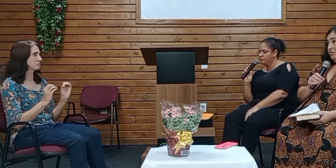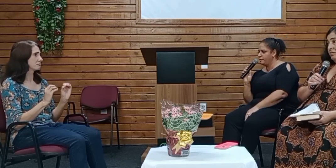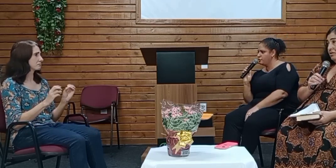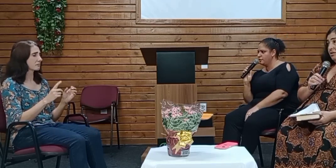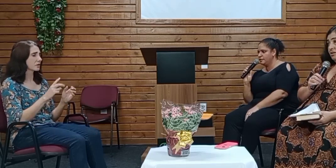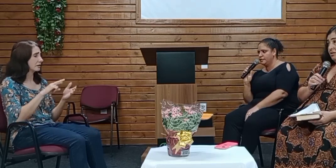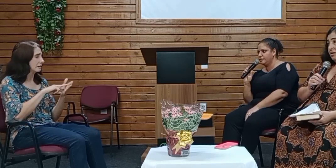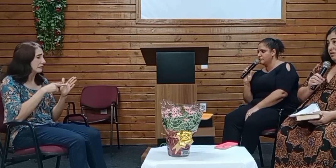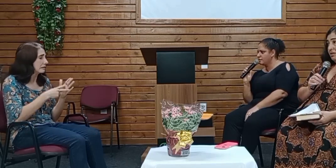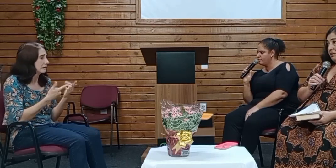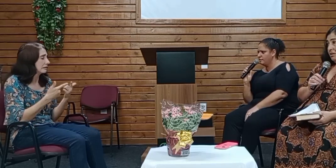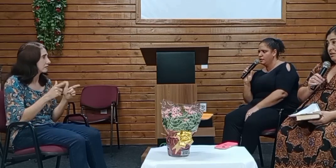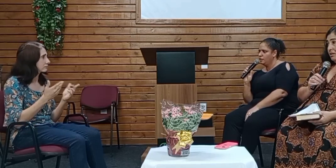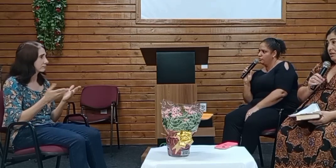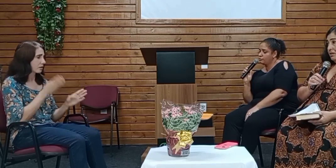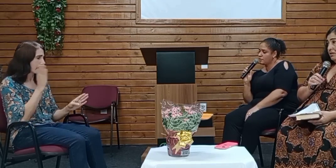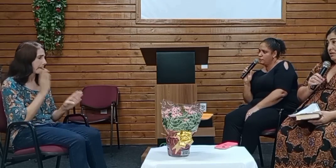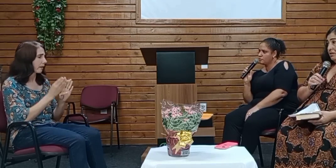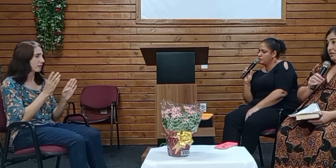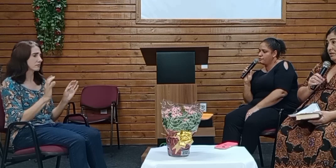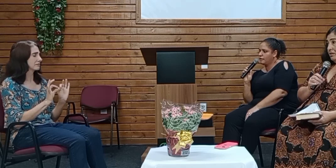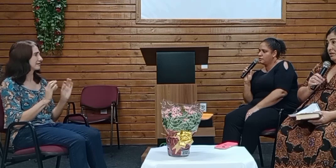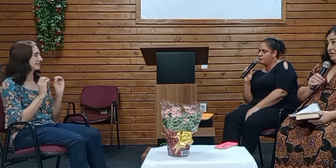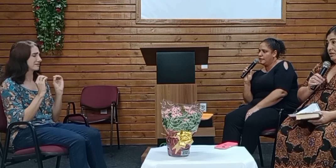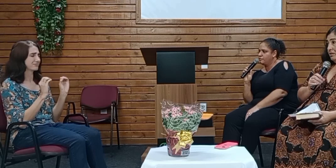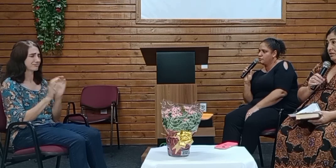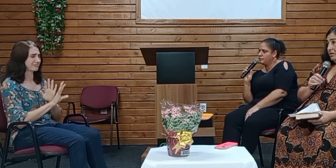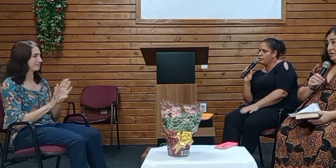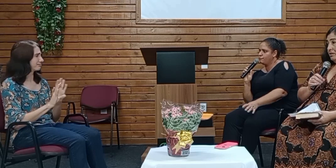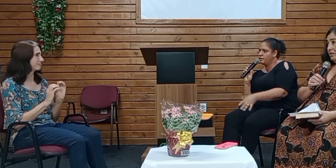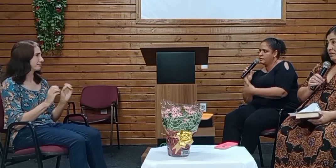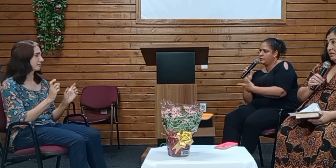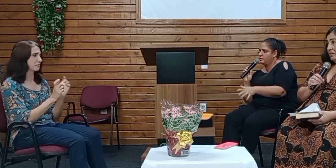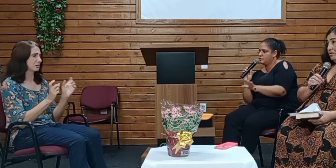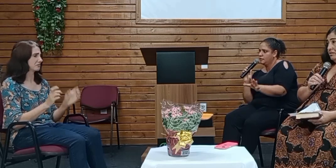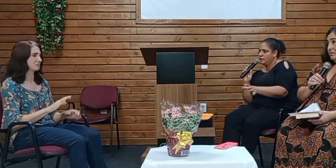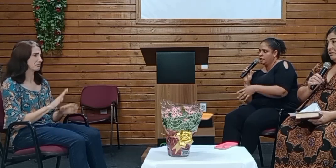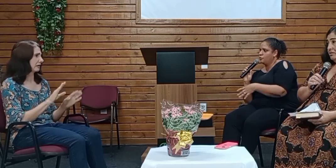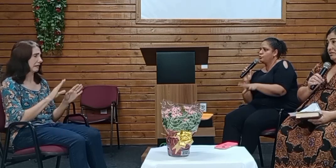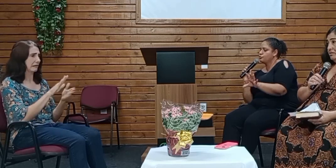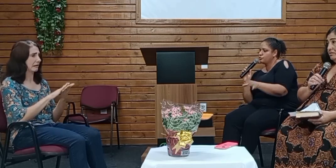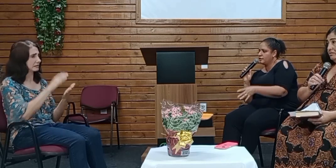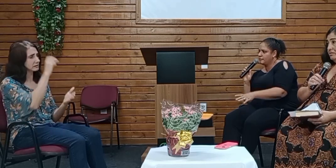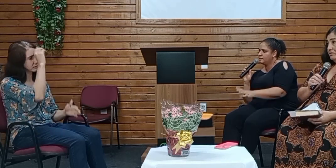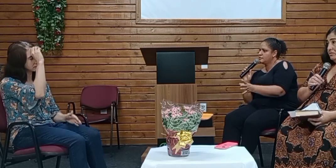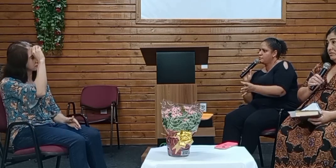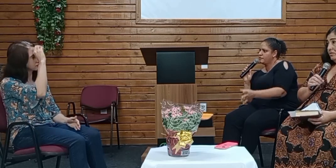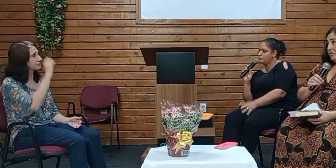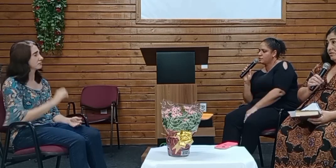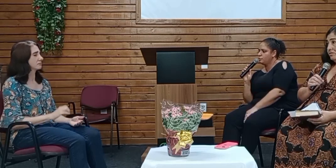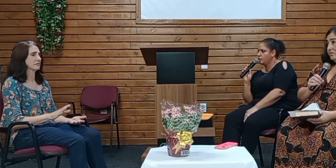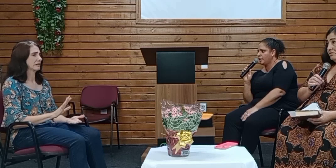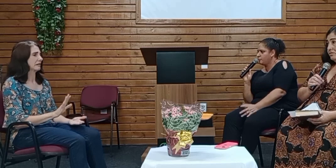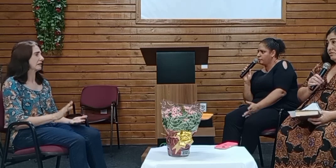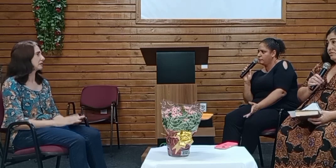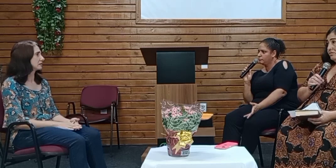Não aprendi a ler nem escrever. Eu não sabia o significado das palavras. Eu até ouvia aquele conjunto de letras, mas eu não